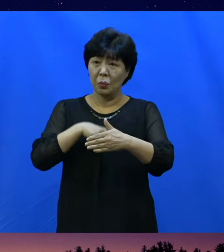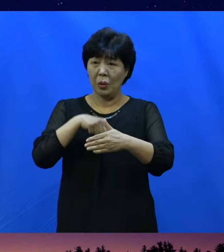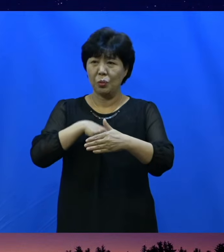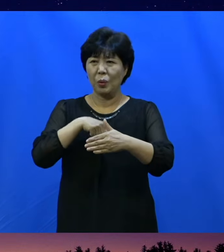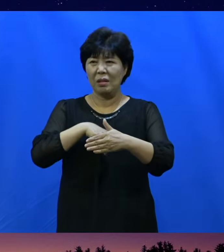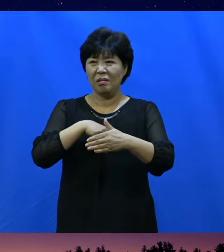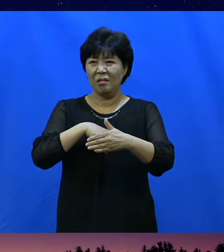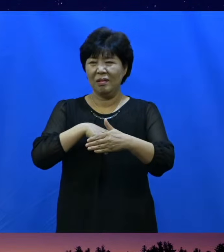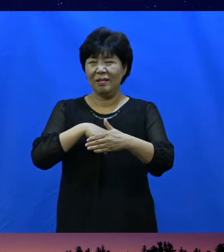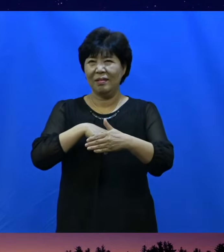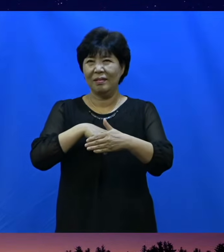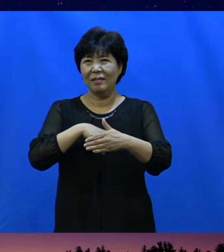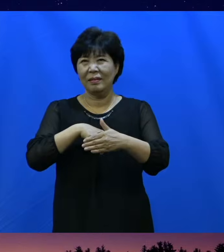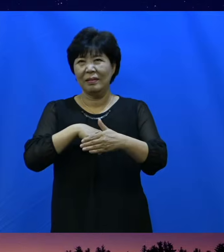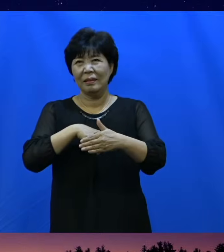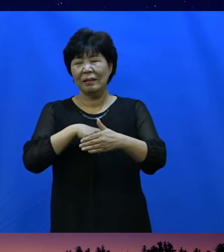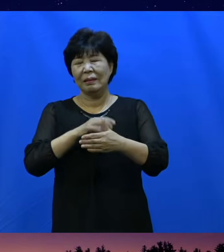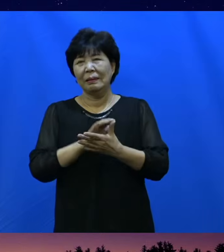그런